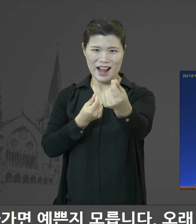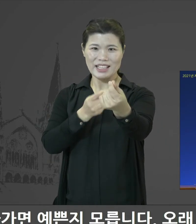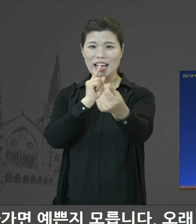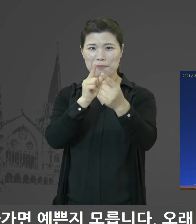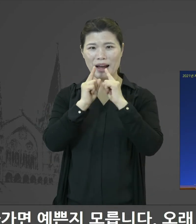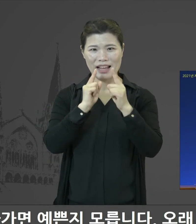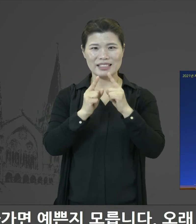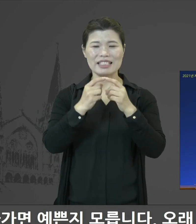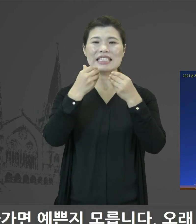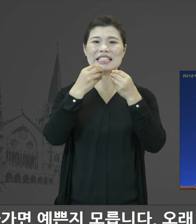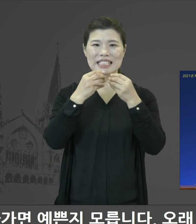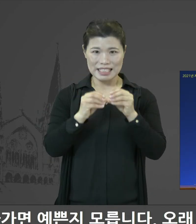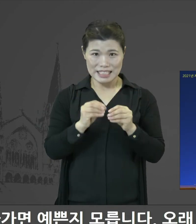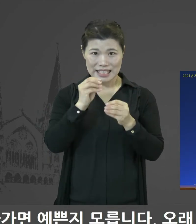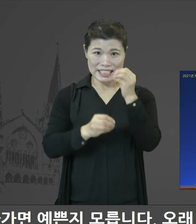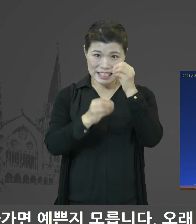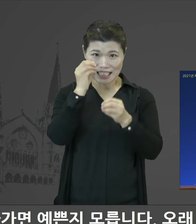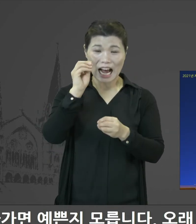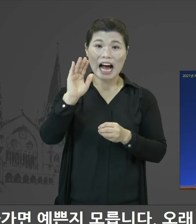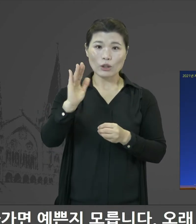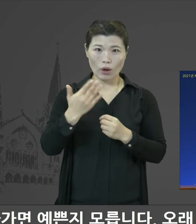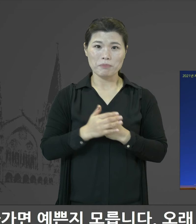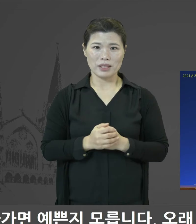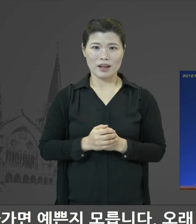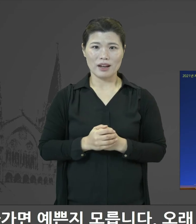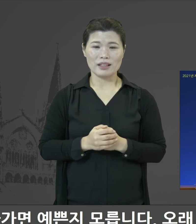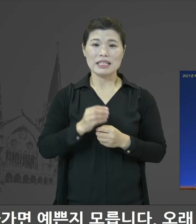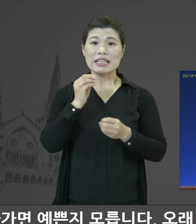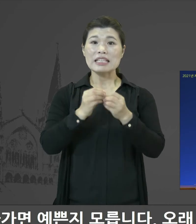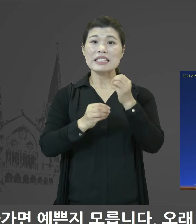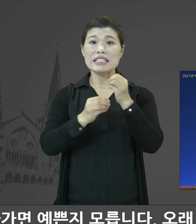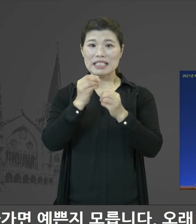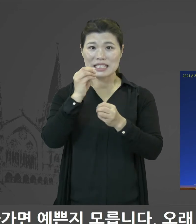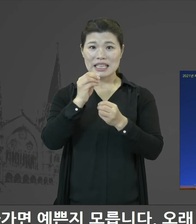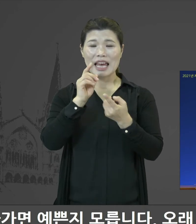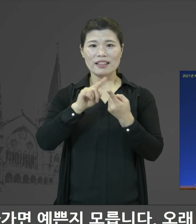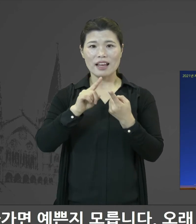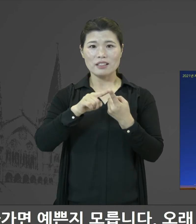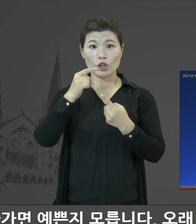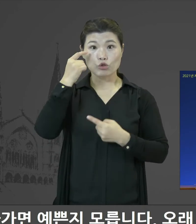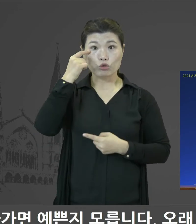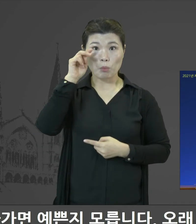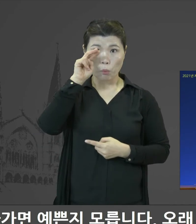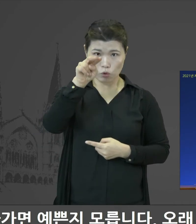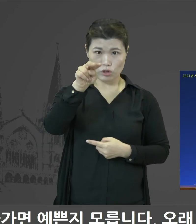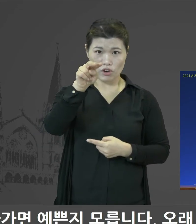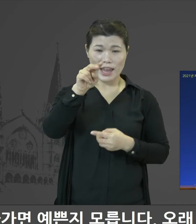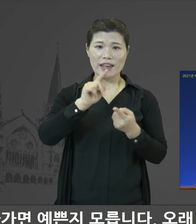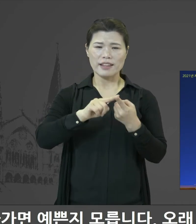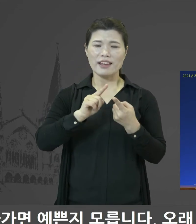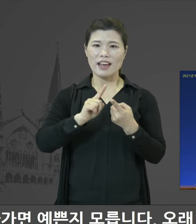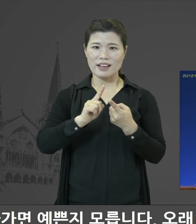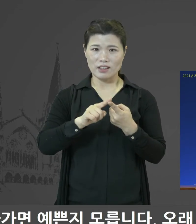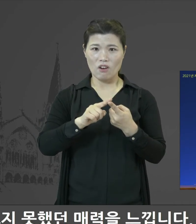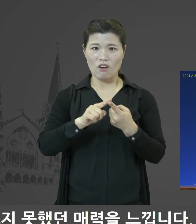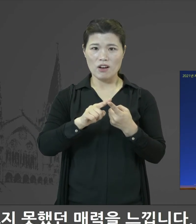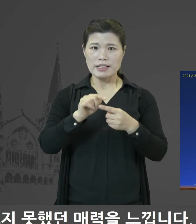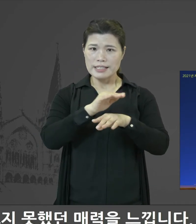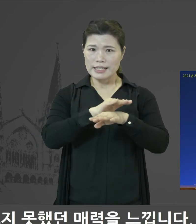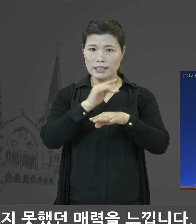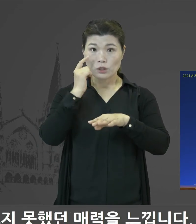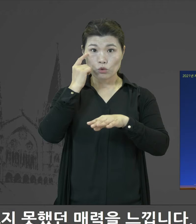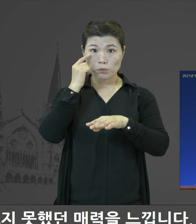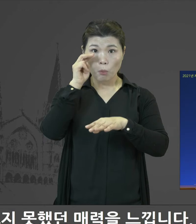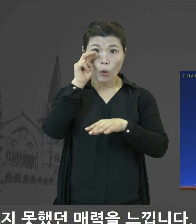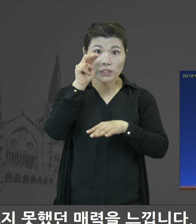얘기하는 시죠. 이게 시각 교정을 일으키는 시입니다. 여러분, 우리의 시각이 살짝